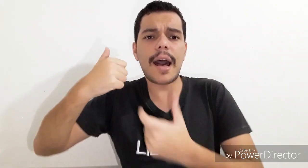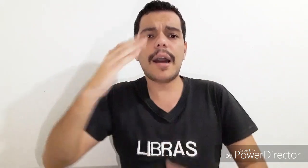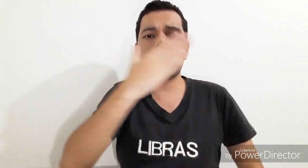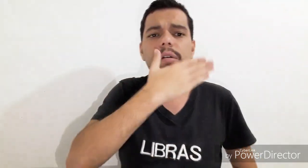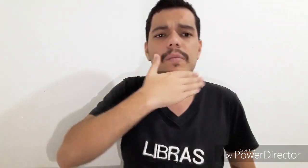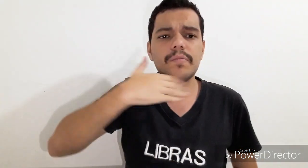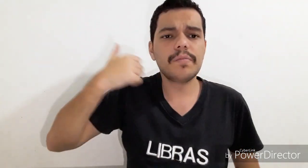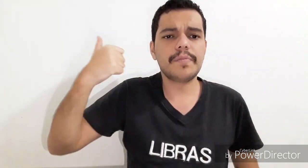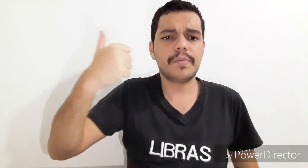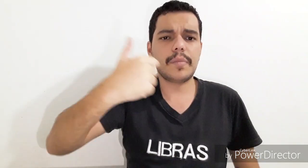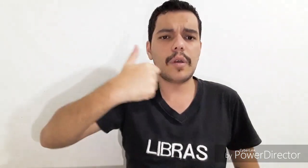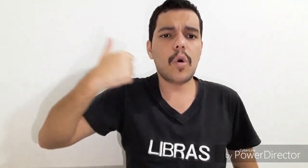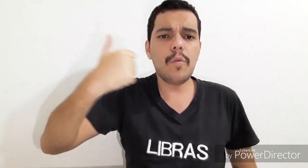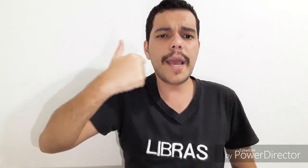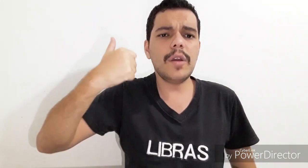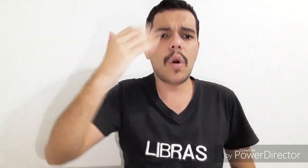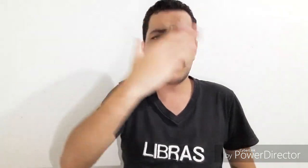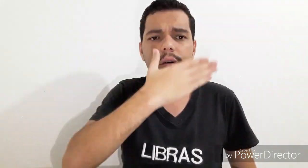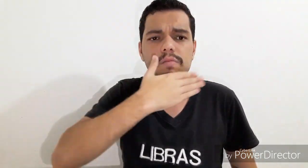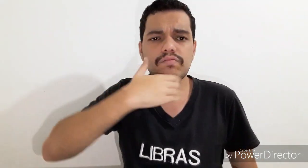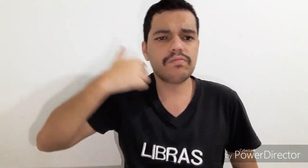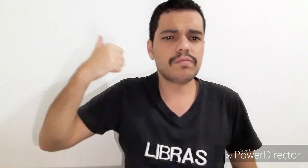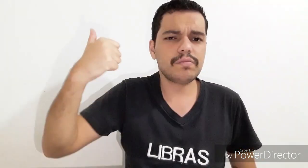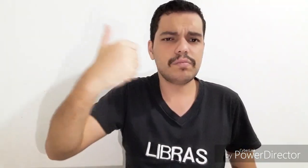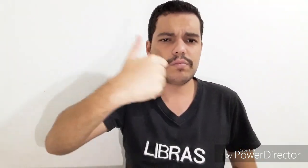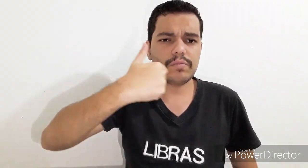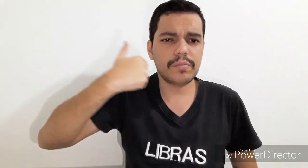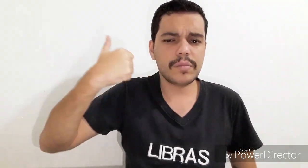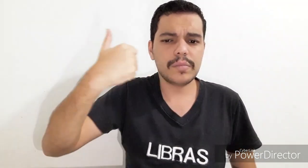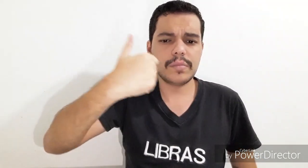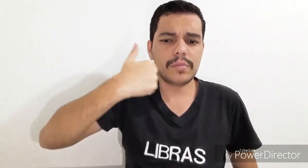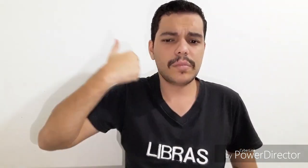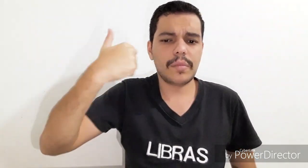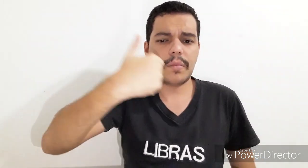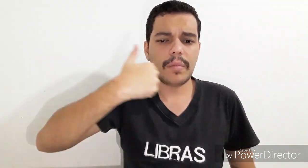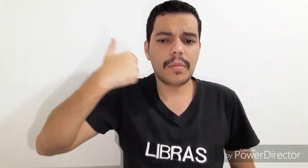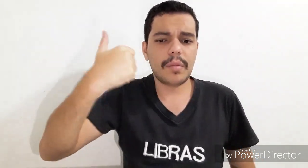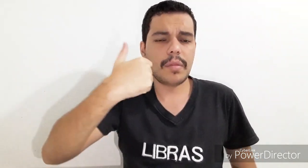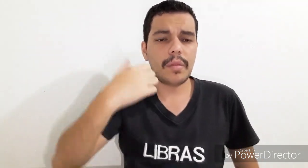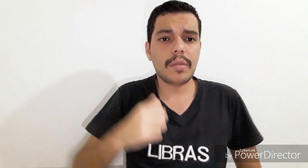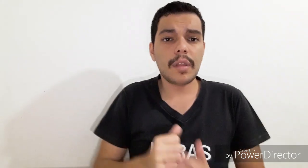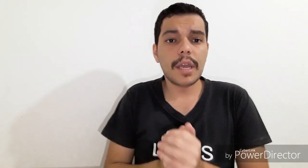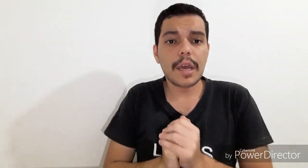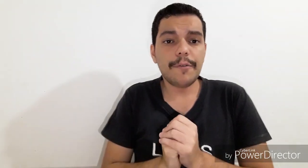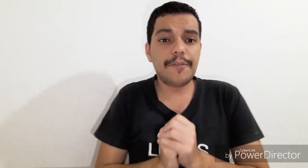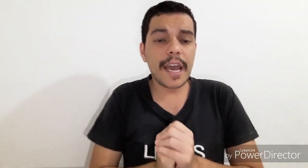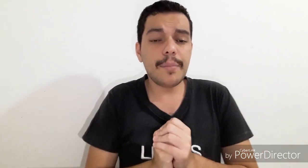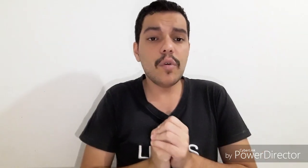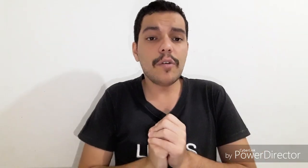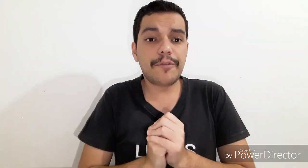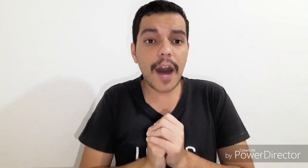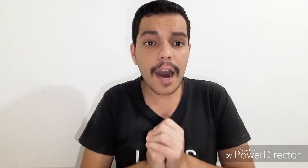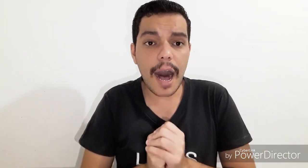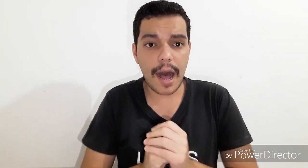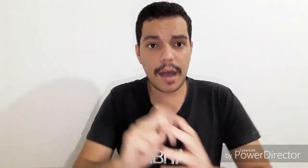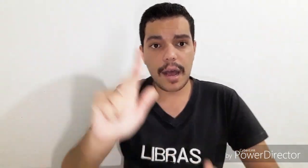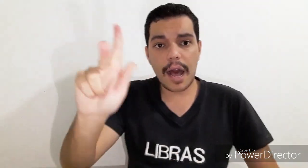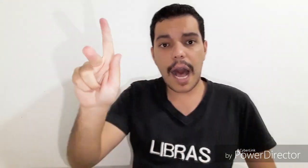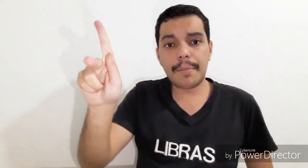Melhorar, ou melhor. Verbo falar, a mão